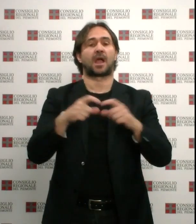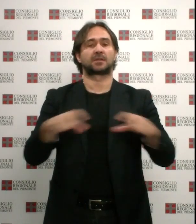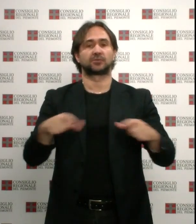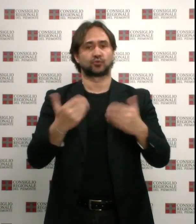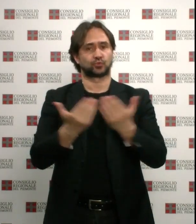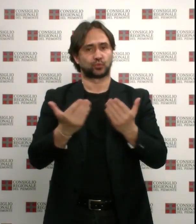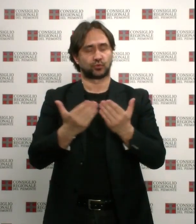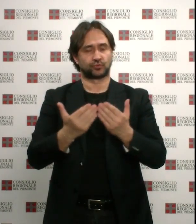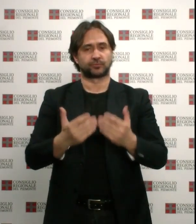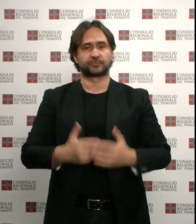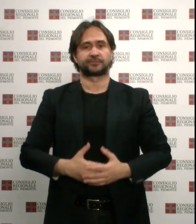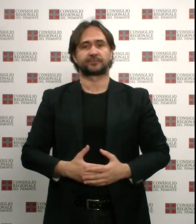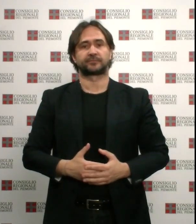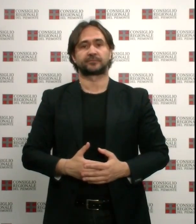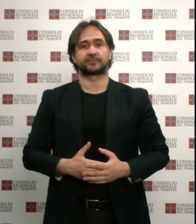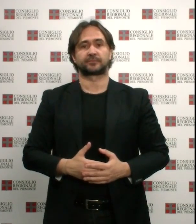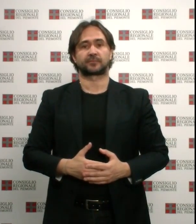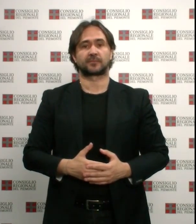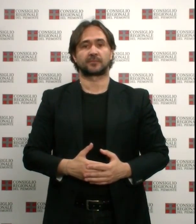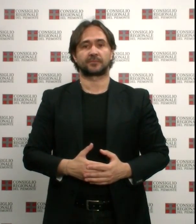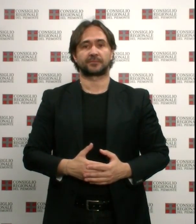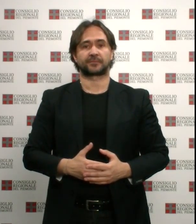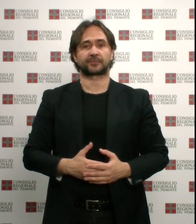Bilancio esercizio provvisorio.